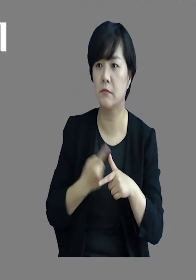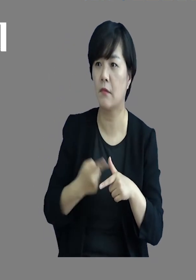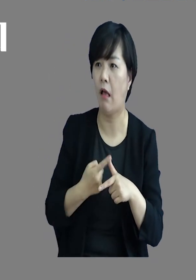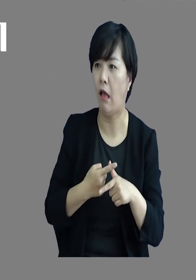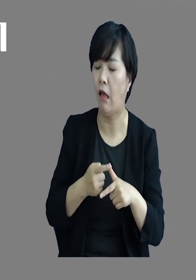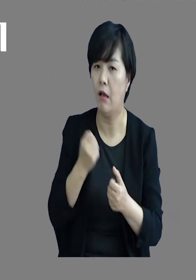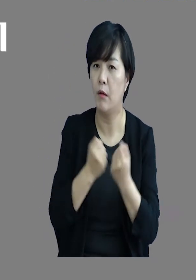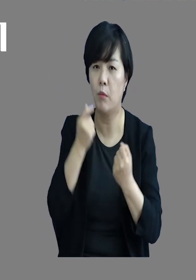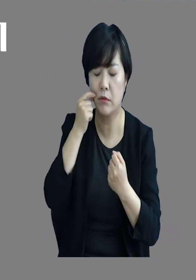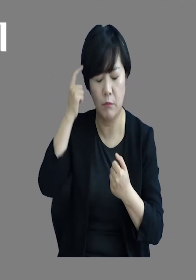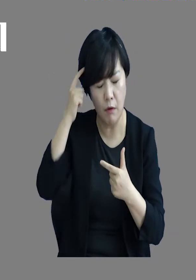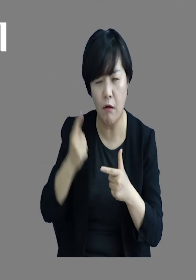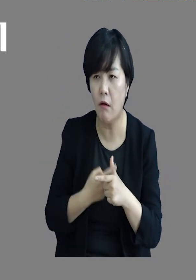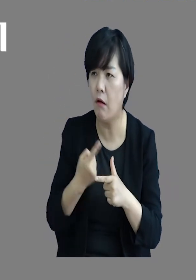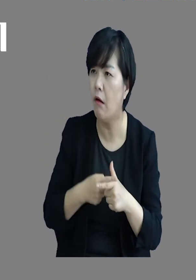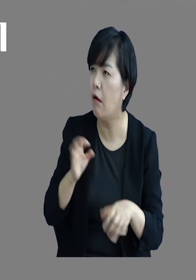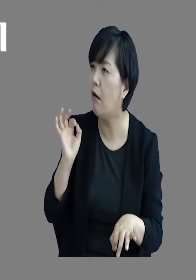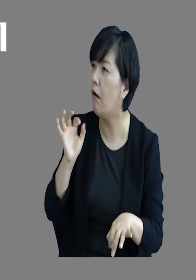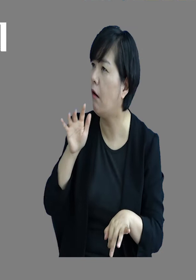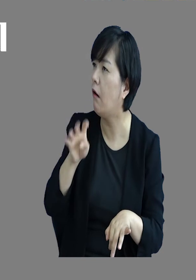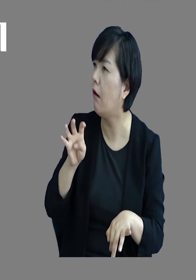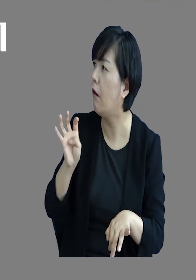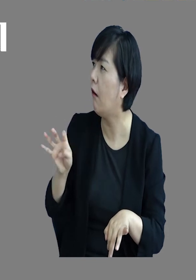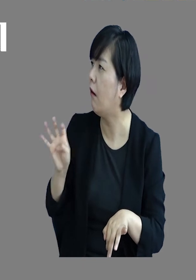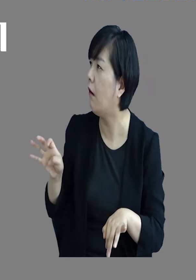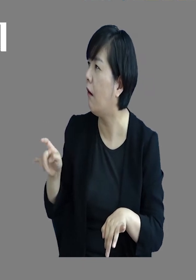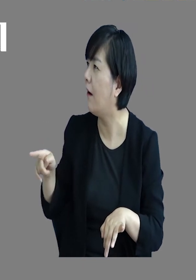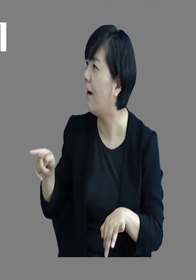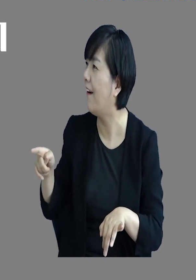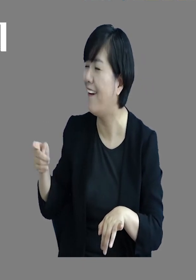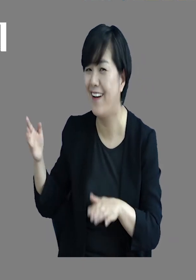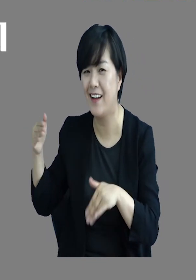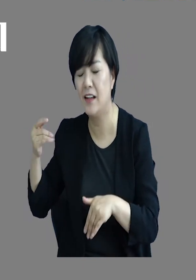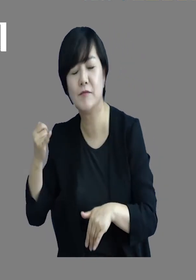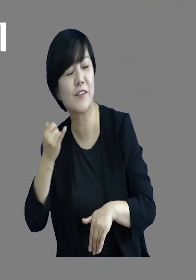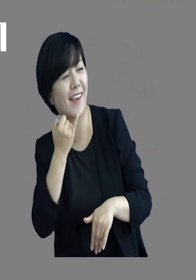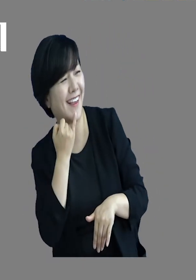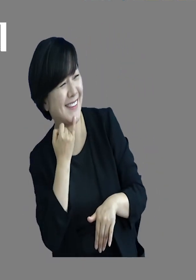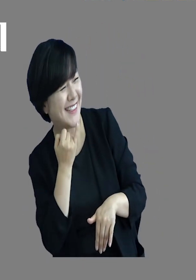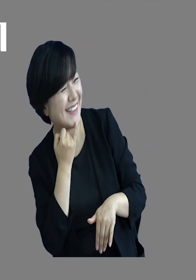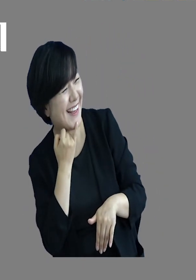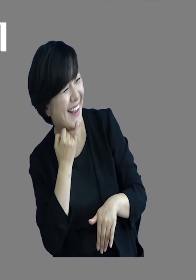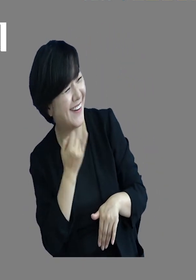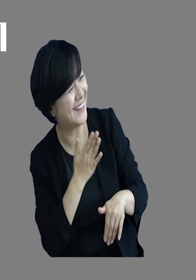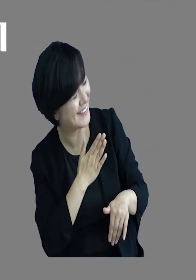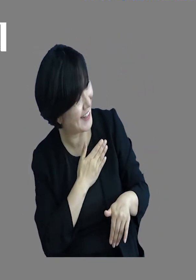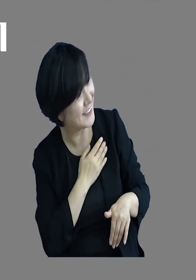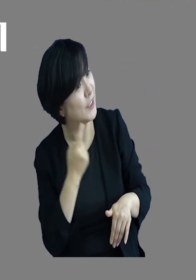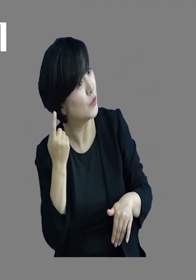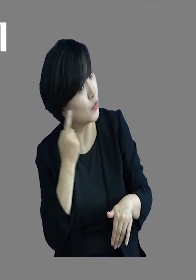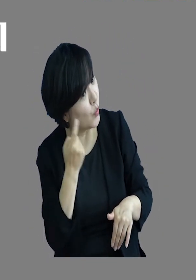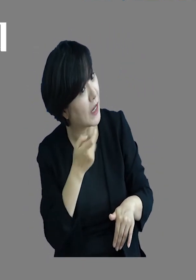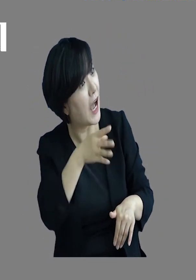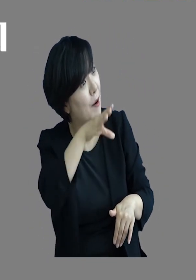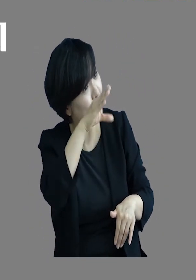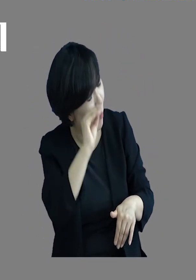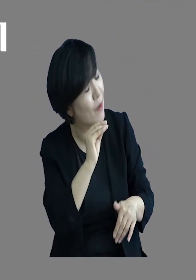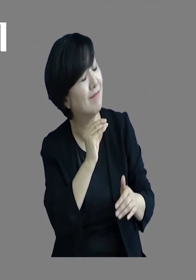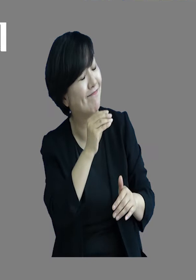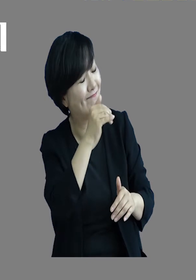해가지고 멍하니 가만히 있었어요. 그러니까 저보고 하는 얘기가 괜찮아요. 나는 소리가